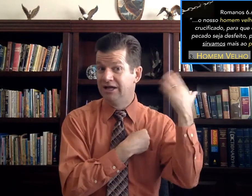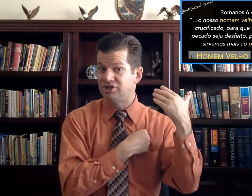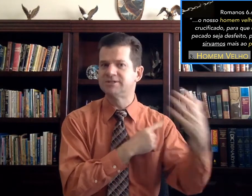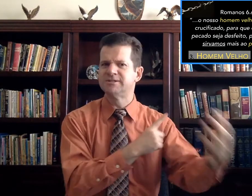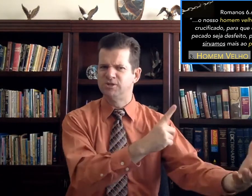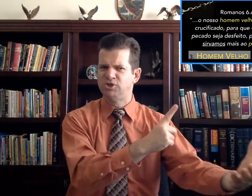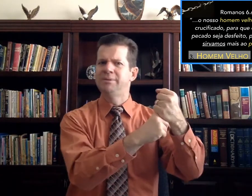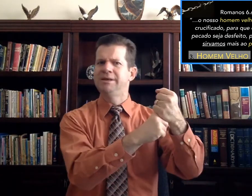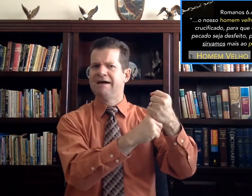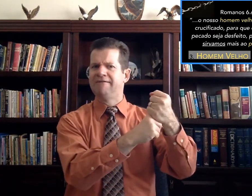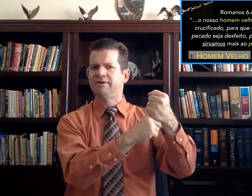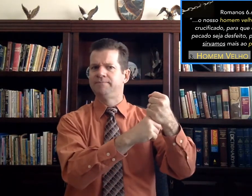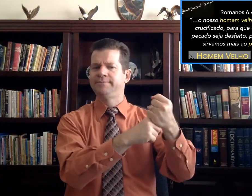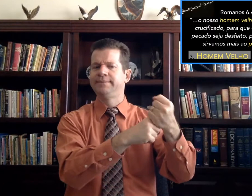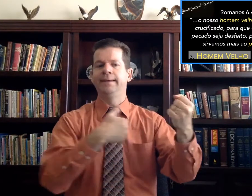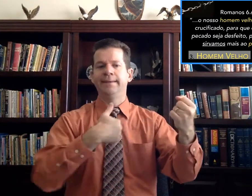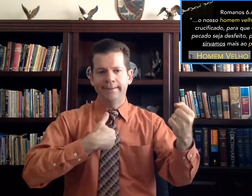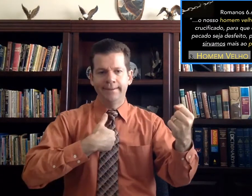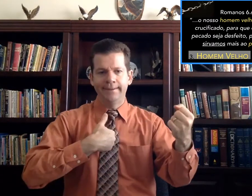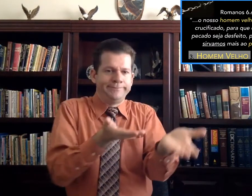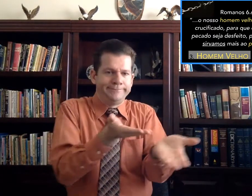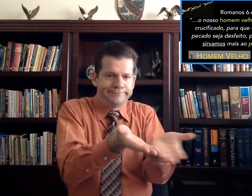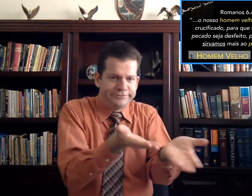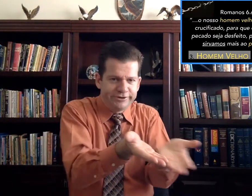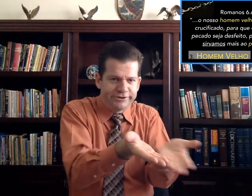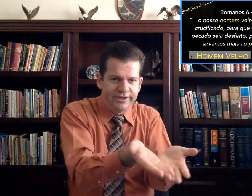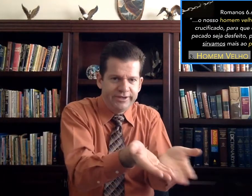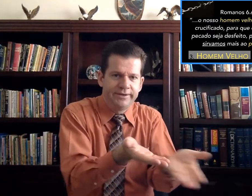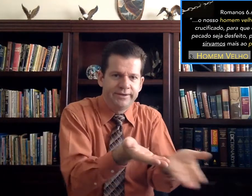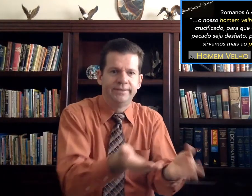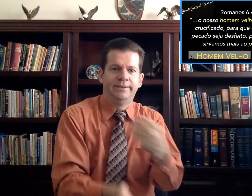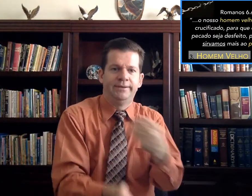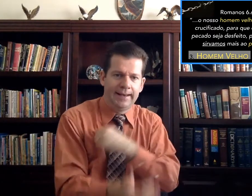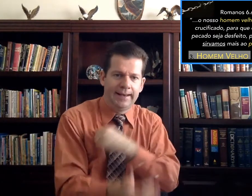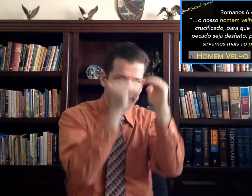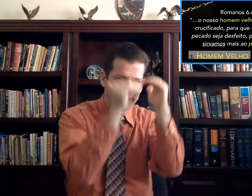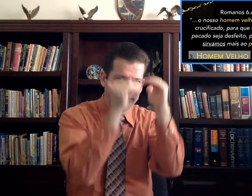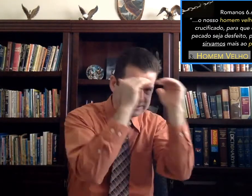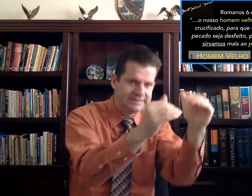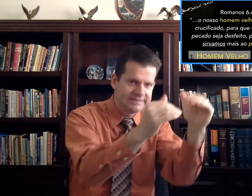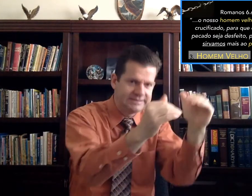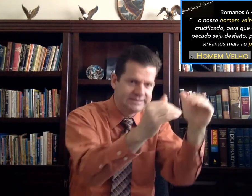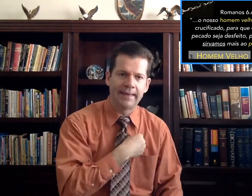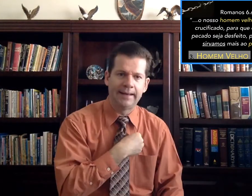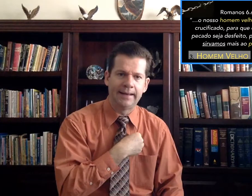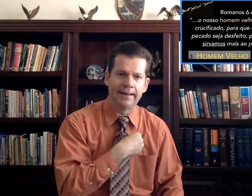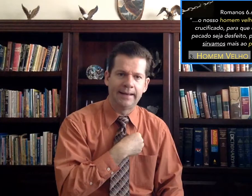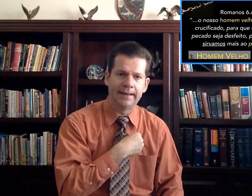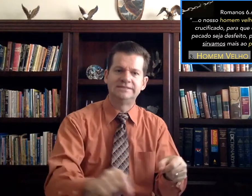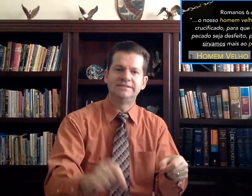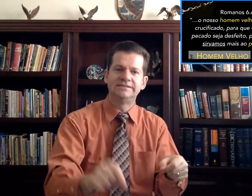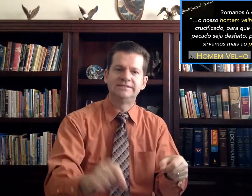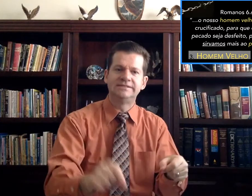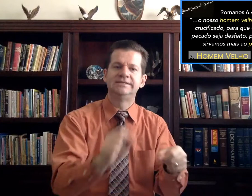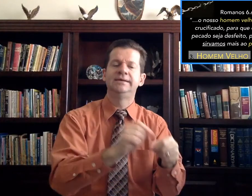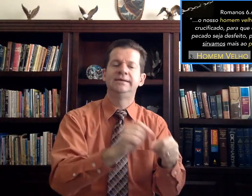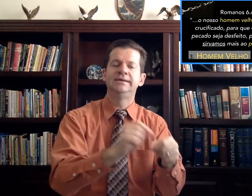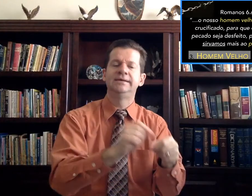antes dominava e eu servia pecado, obedecia pecado, eu fazia